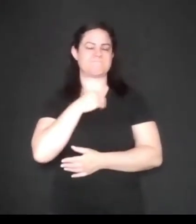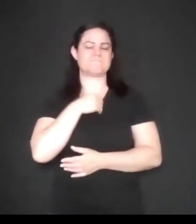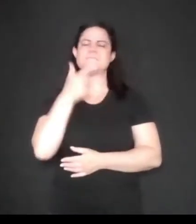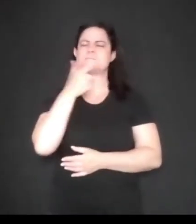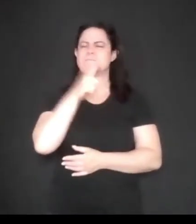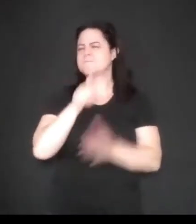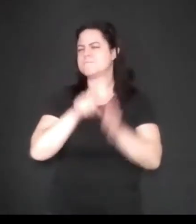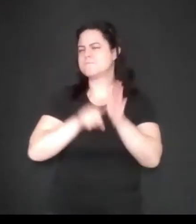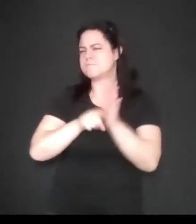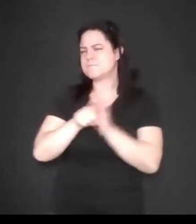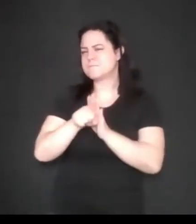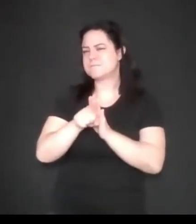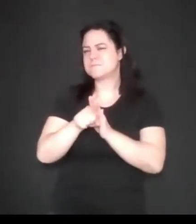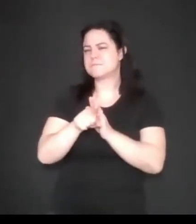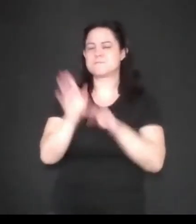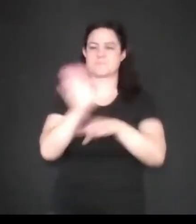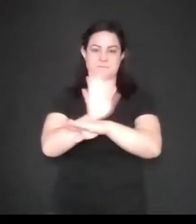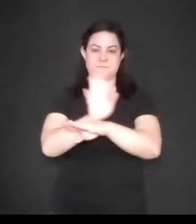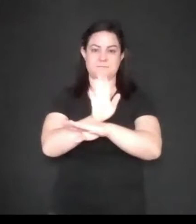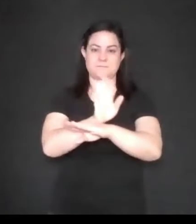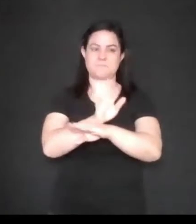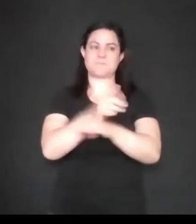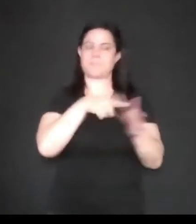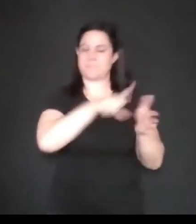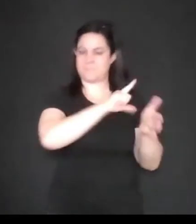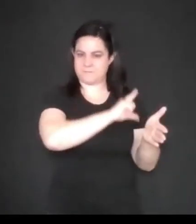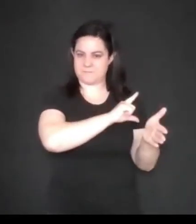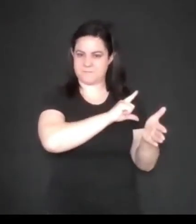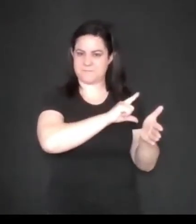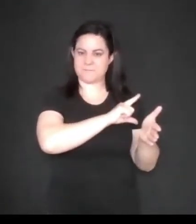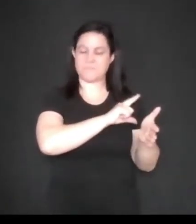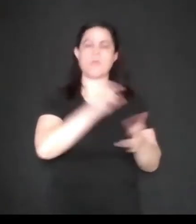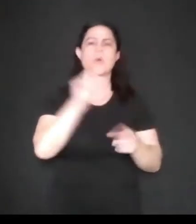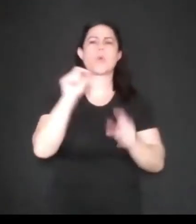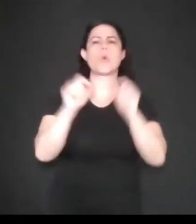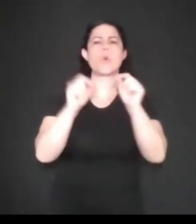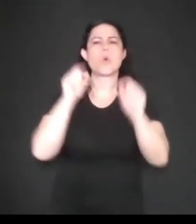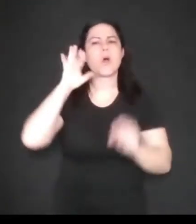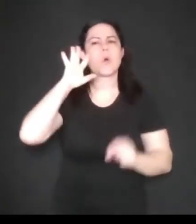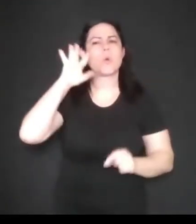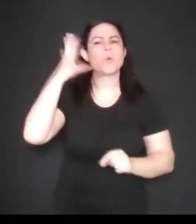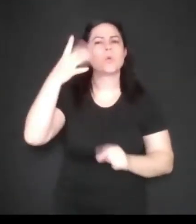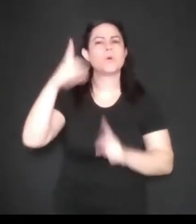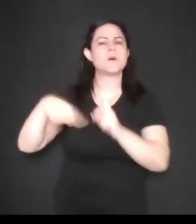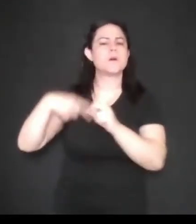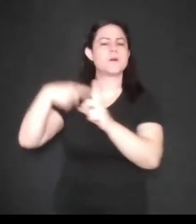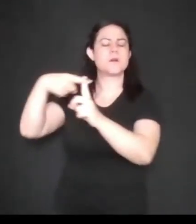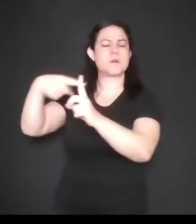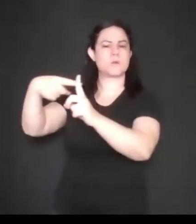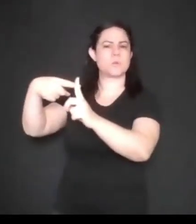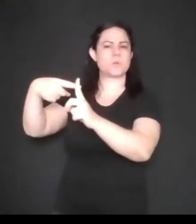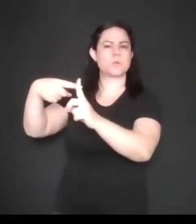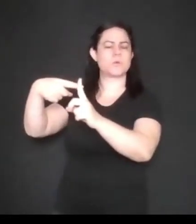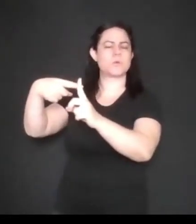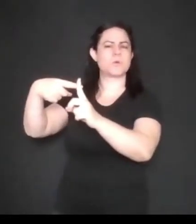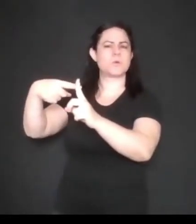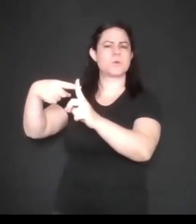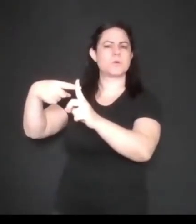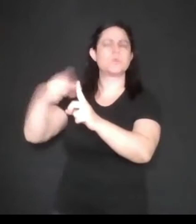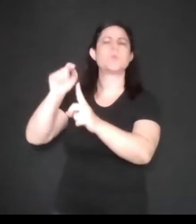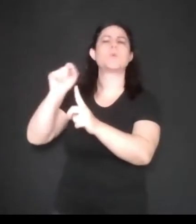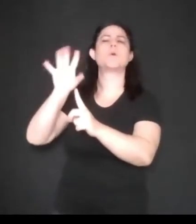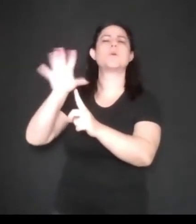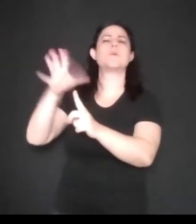mesma pergunta do vídeo anterior. O que foi que aconteceu na cruz? O que foi que aconteceu, professora